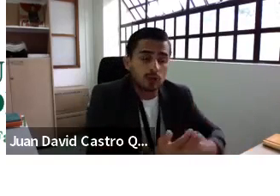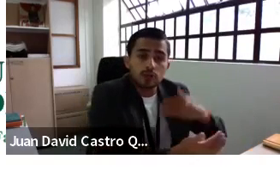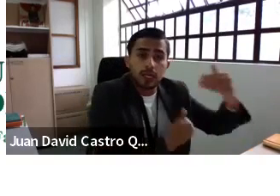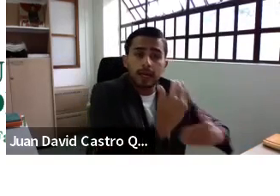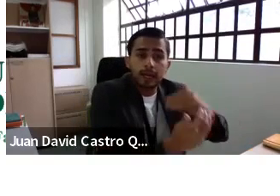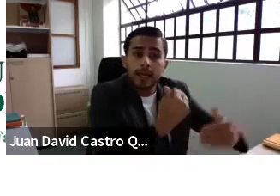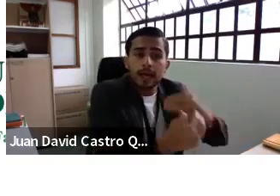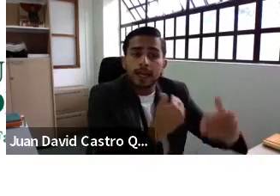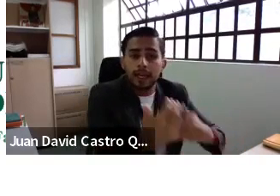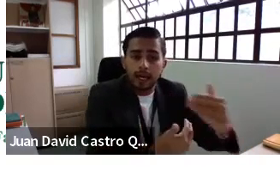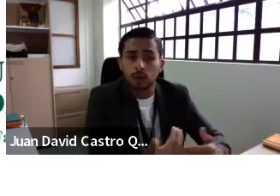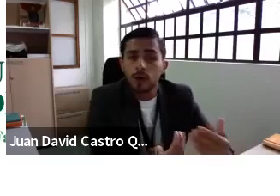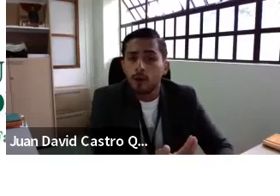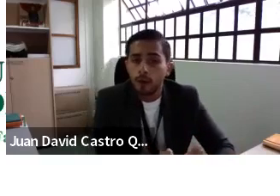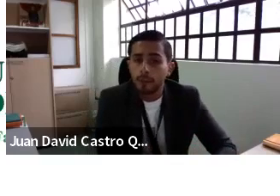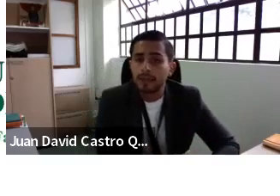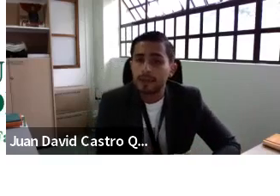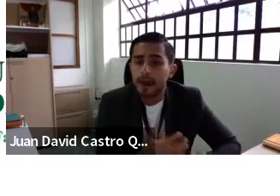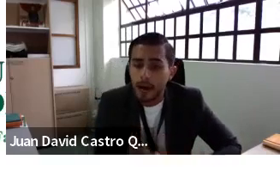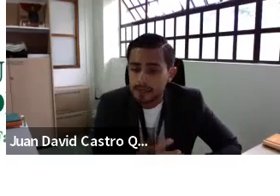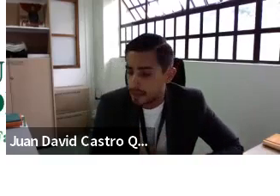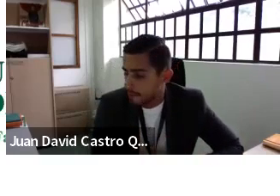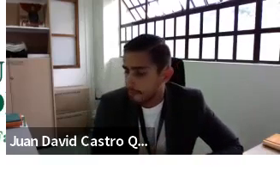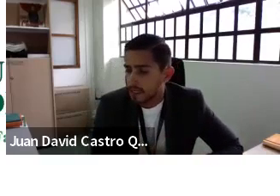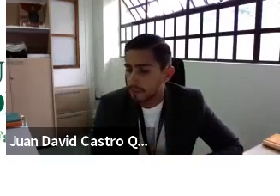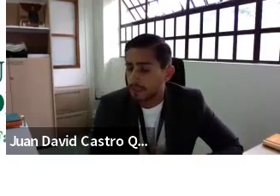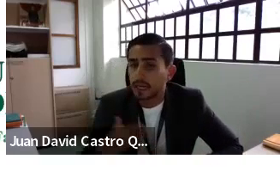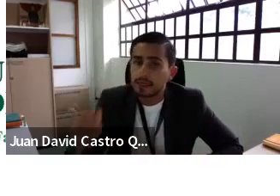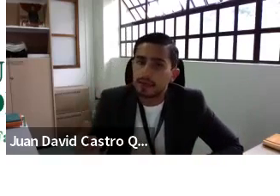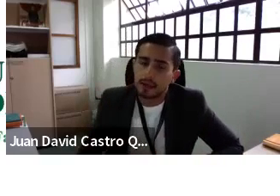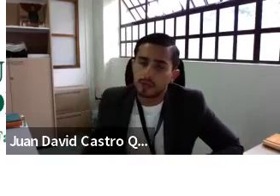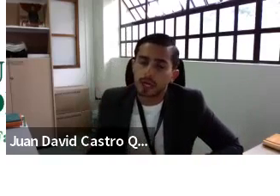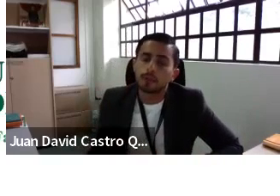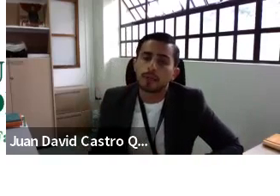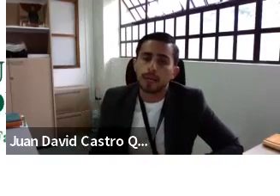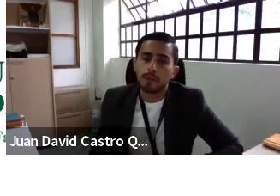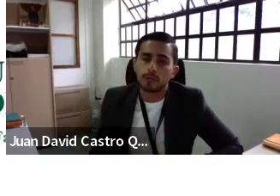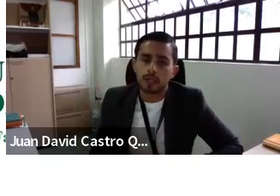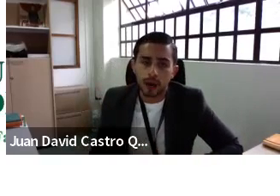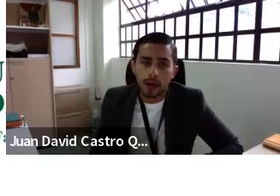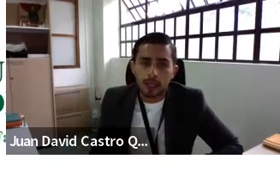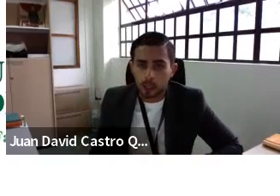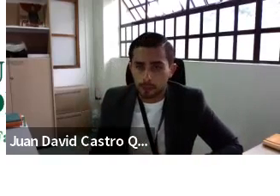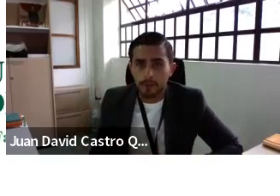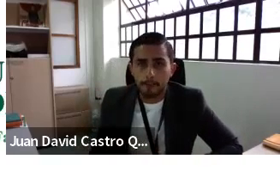ellos tienen que ir generando obviamente esa base que les permita irse desarrollando de manera positiva y óptima